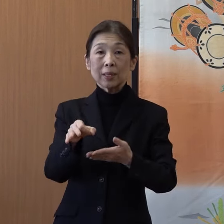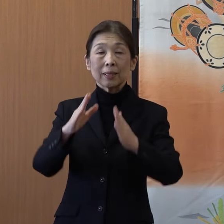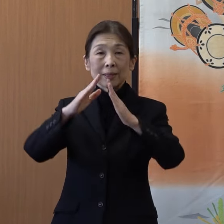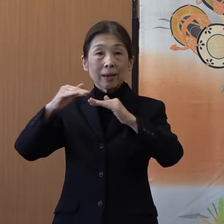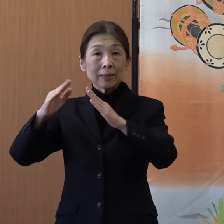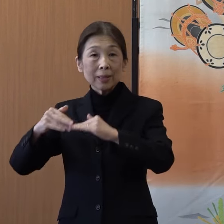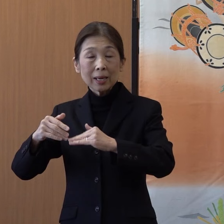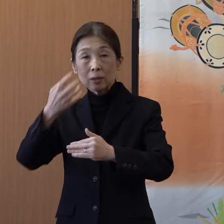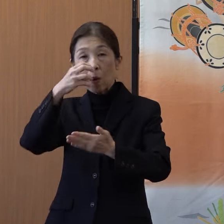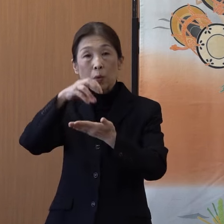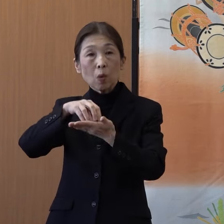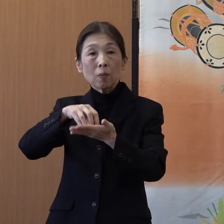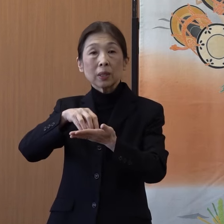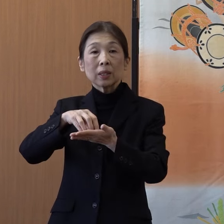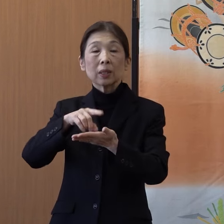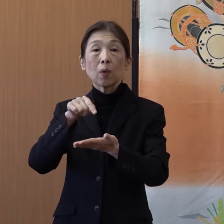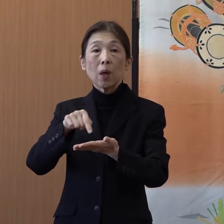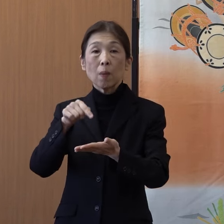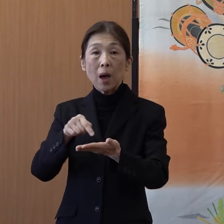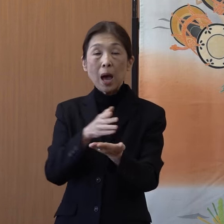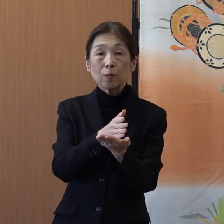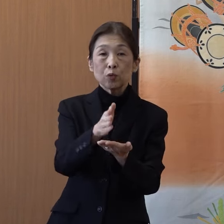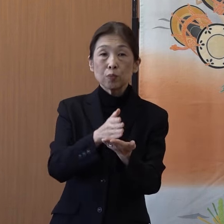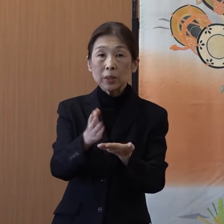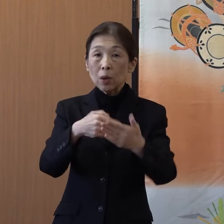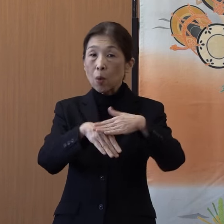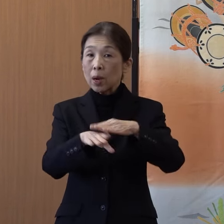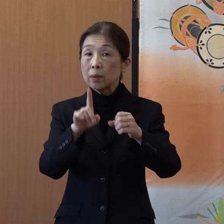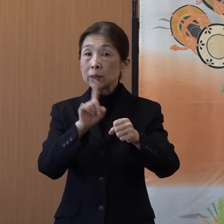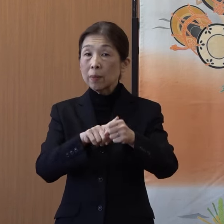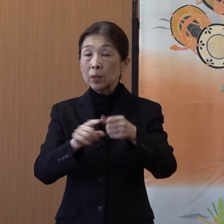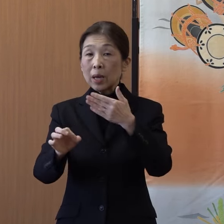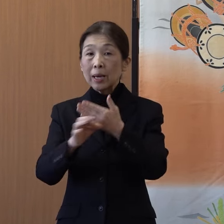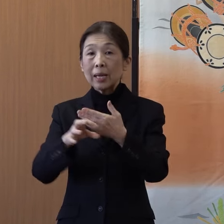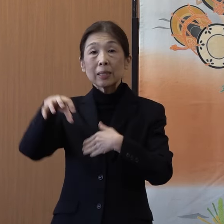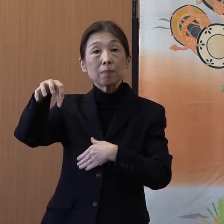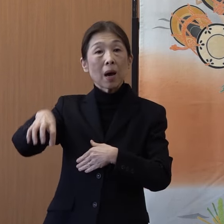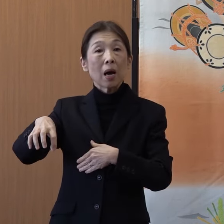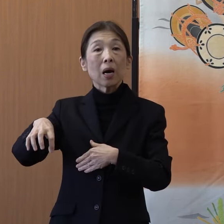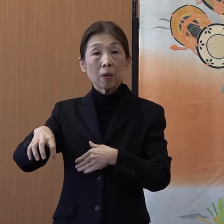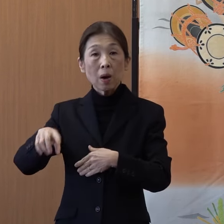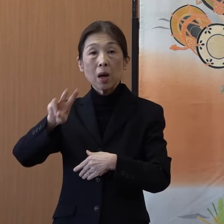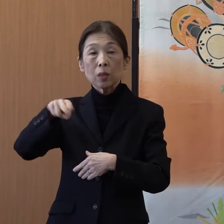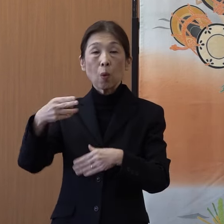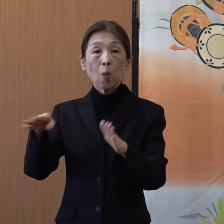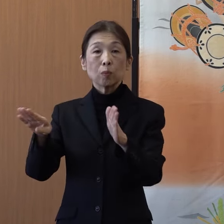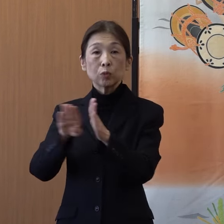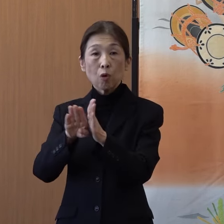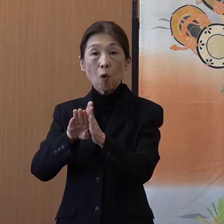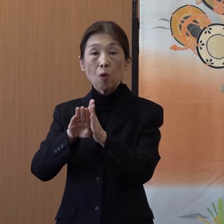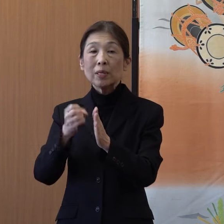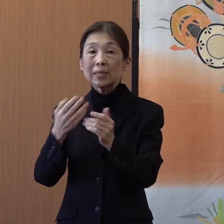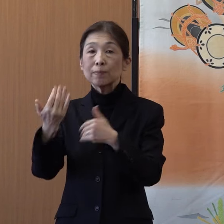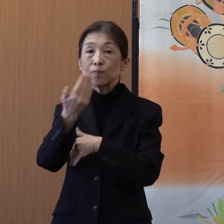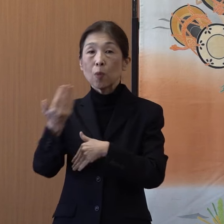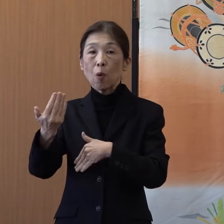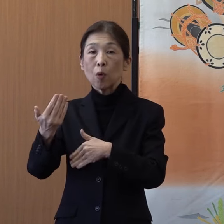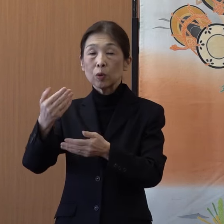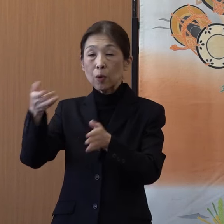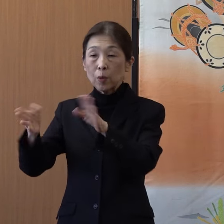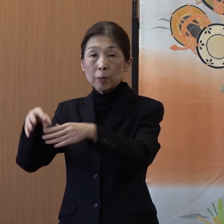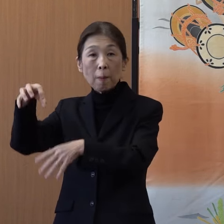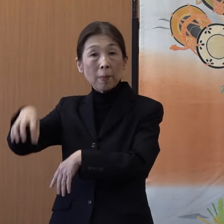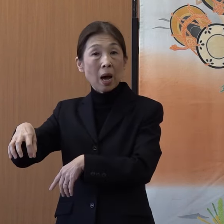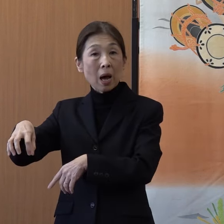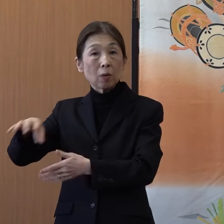廃棄物については分別保管するための仮置き場をトムロシンボ埋め立て場内に設置し可能